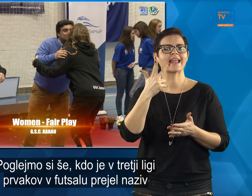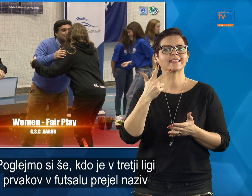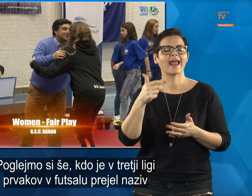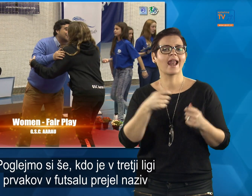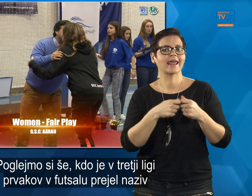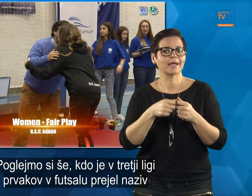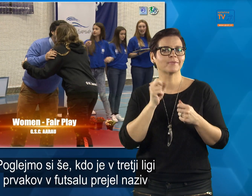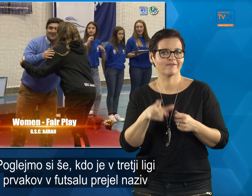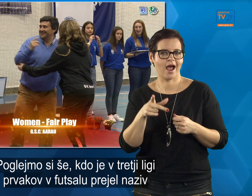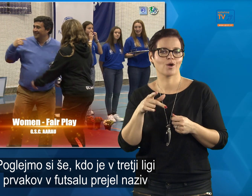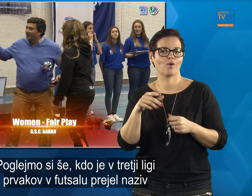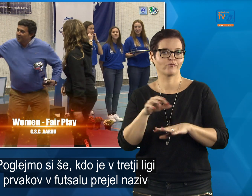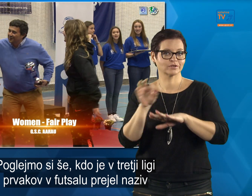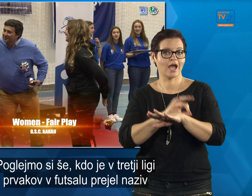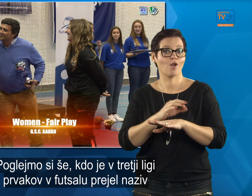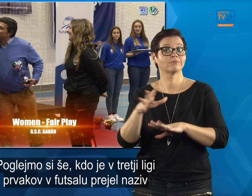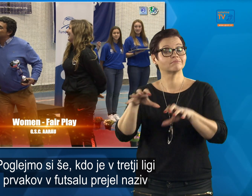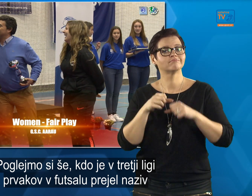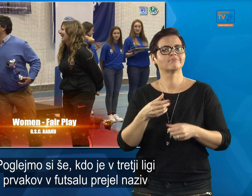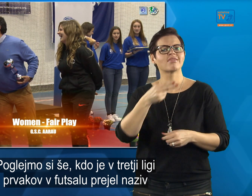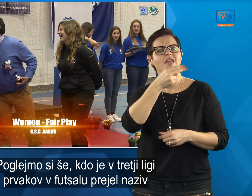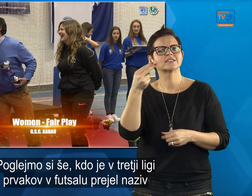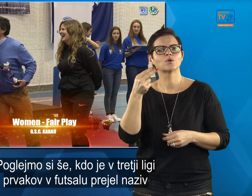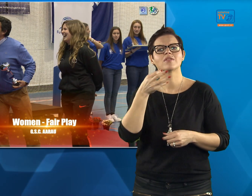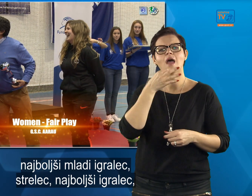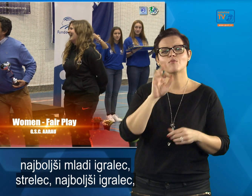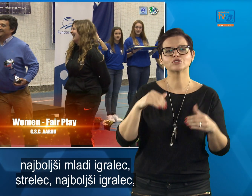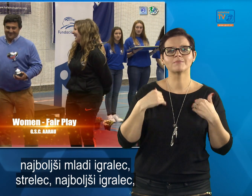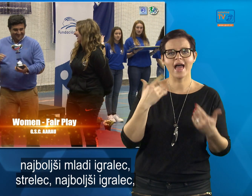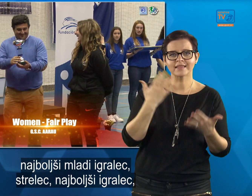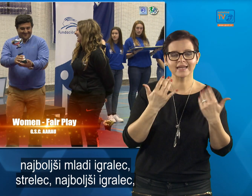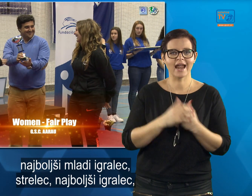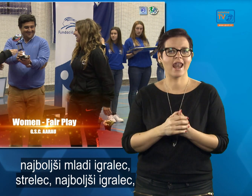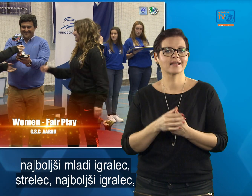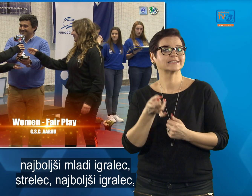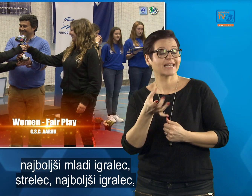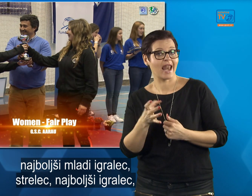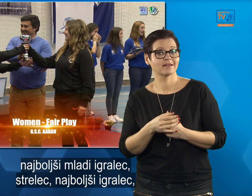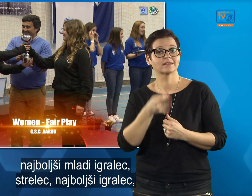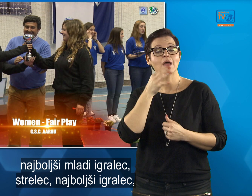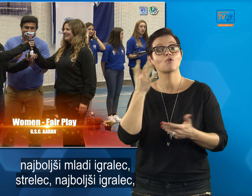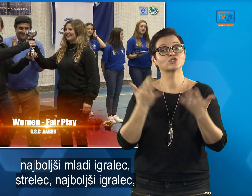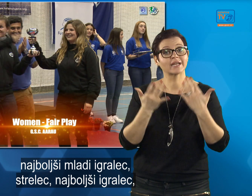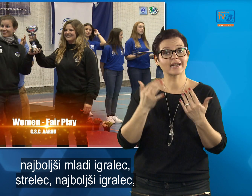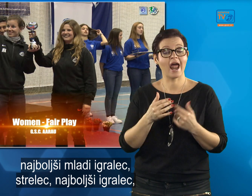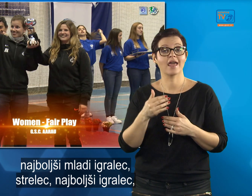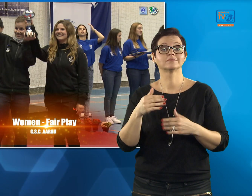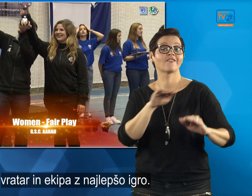ligi prvakov v futsalu prejel naziv najboljši mladi igralec, strelec, najboljši igralec,